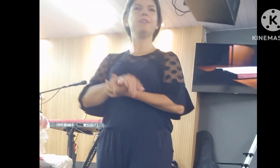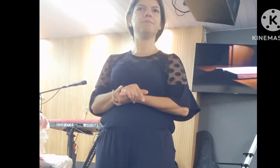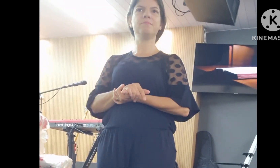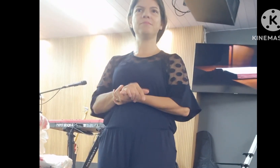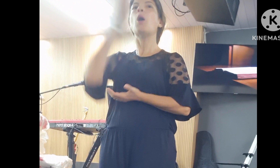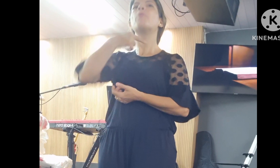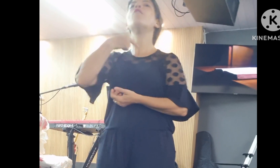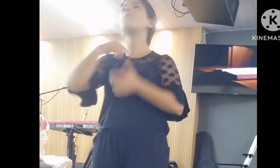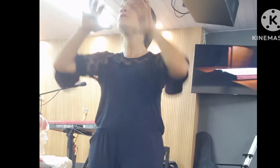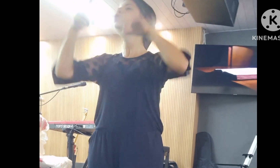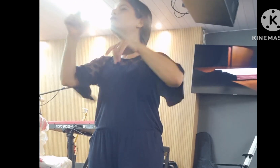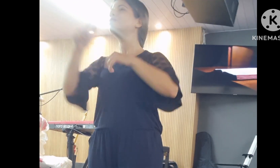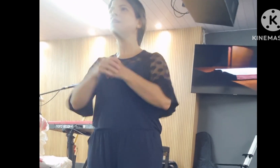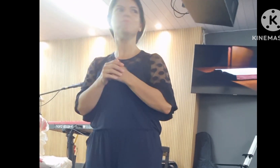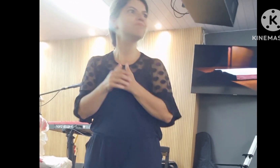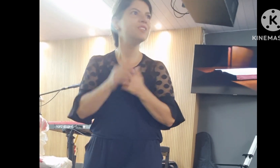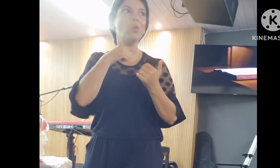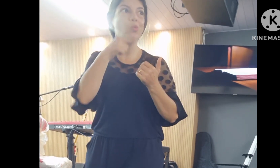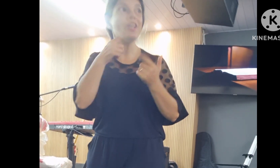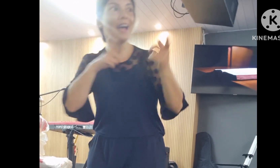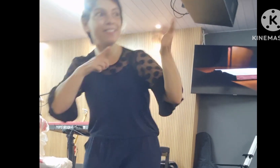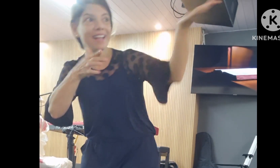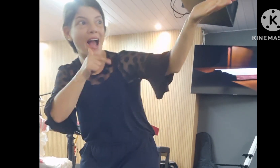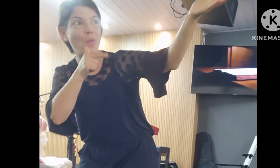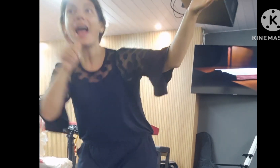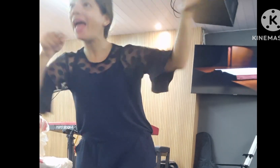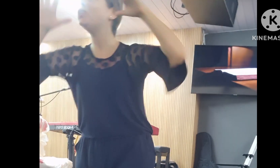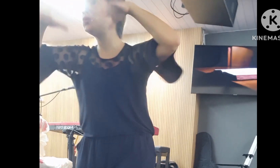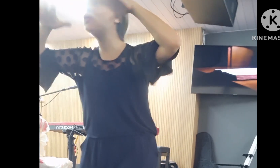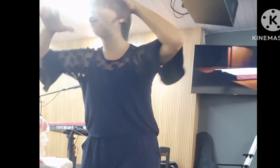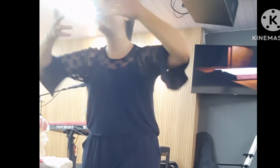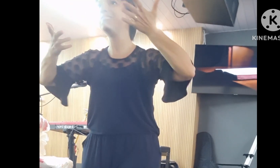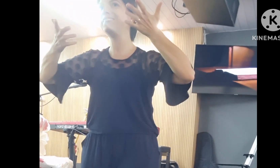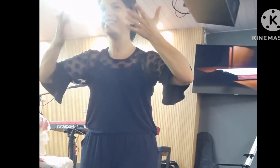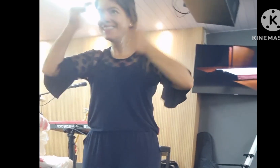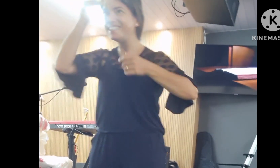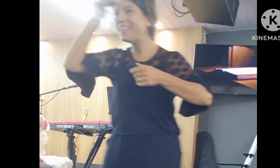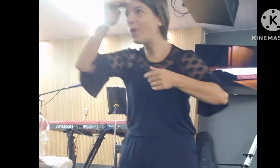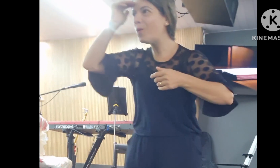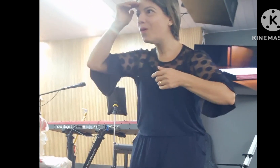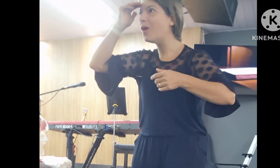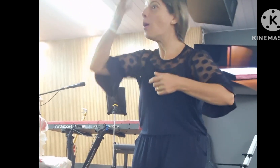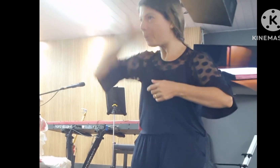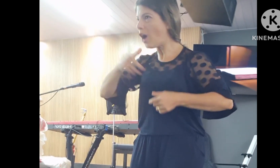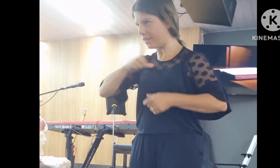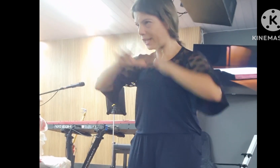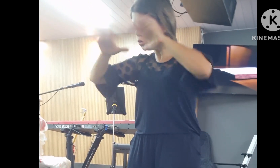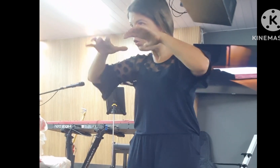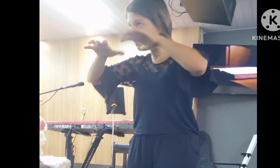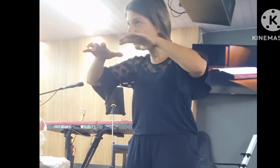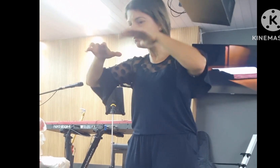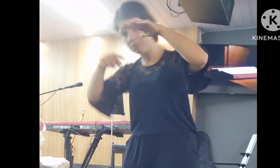Muitas vezes nós nos sentimos sozinhos. Aí você ora e fala assim, Deus,